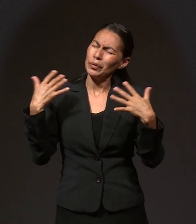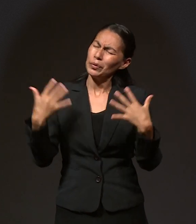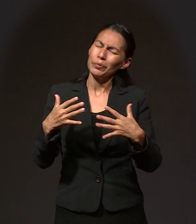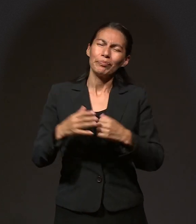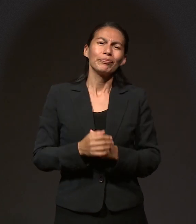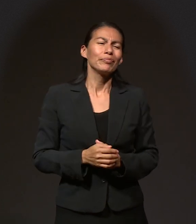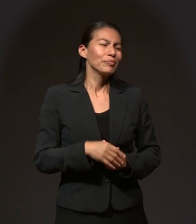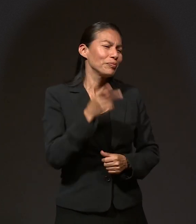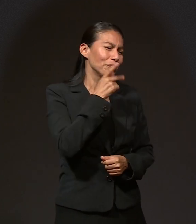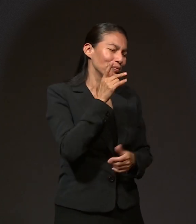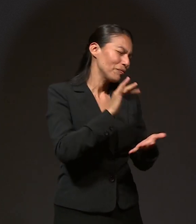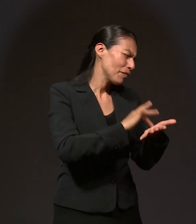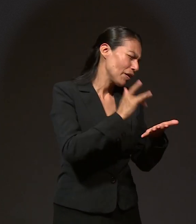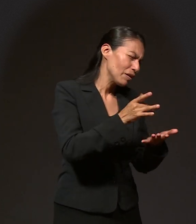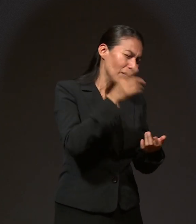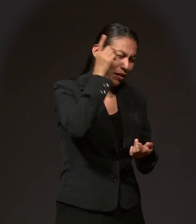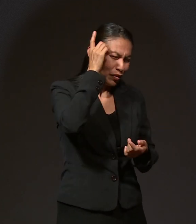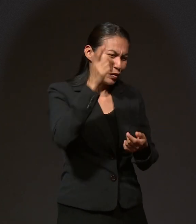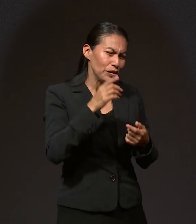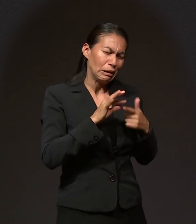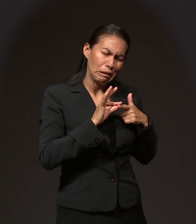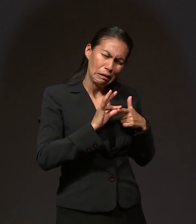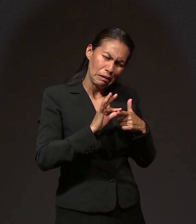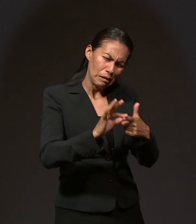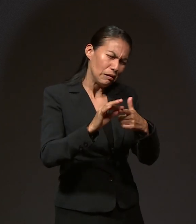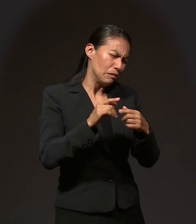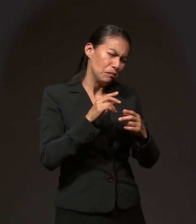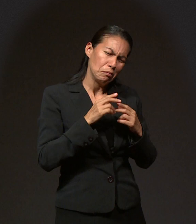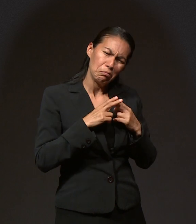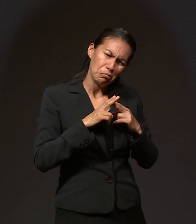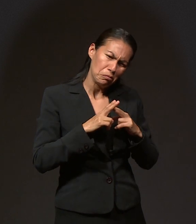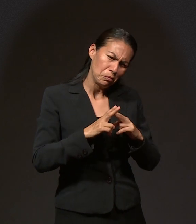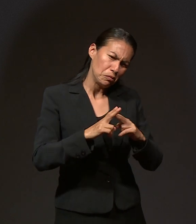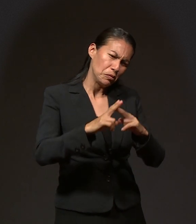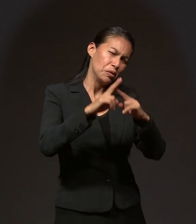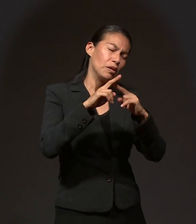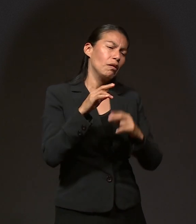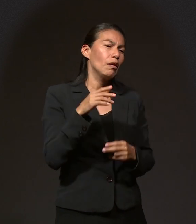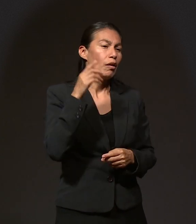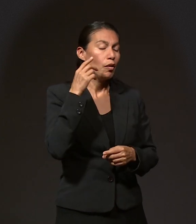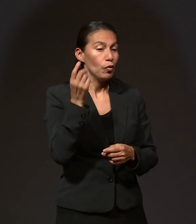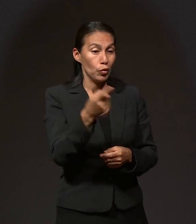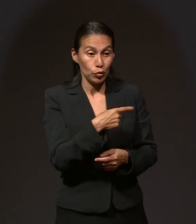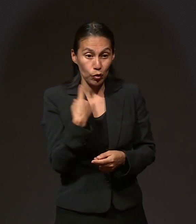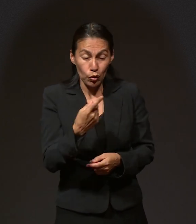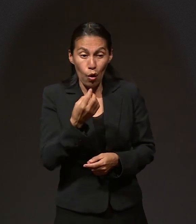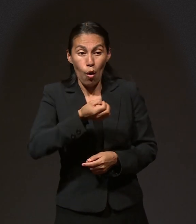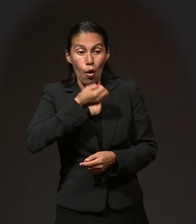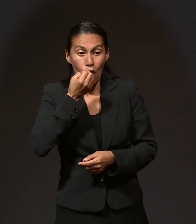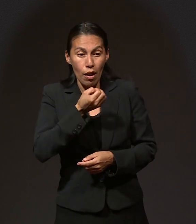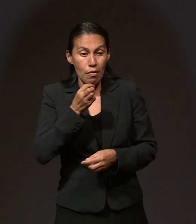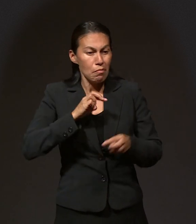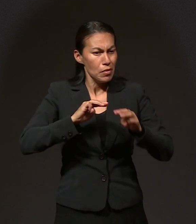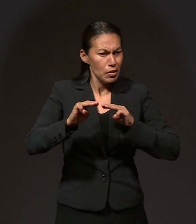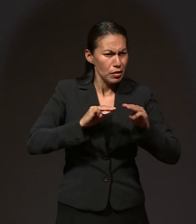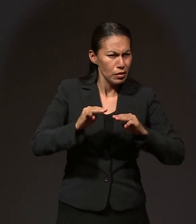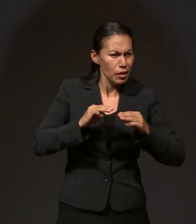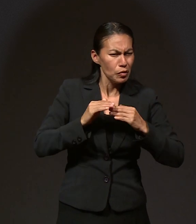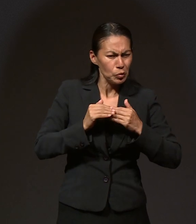les siga guiando como un instrumento escogido en sus manos. Gracias. Estaremos orando porque su ministerio sea